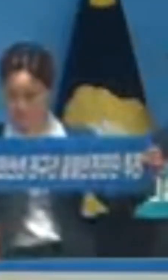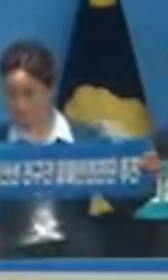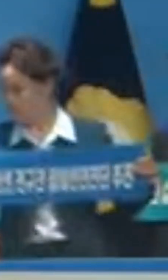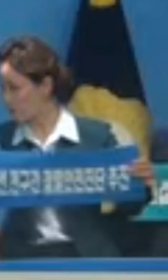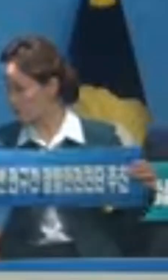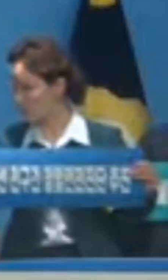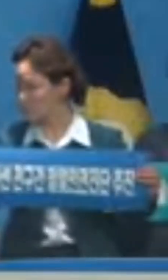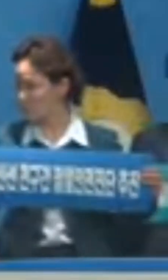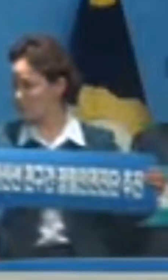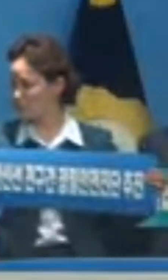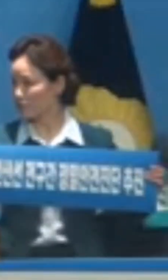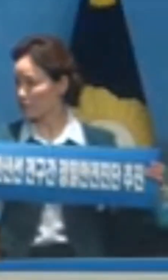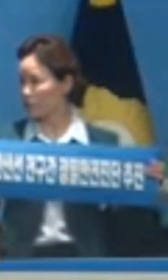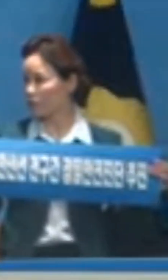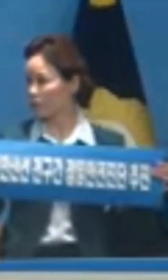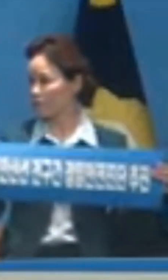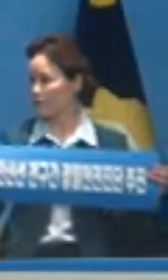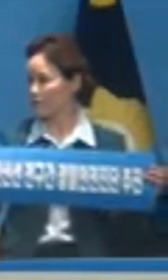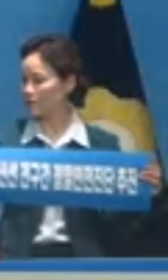촬영 부탁드립니다.